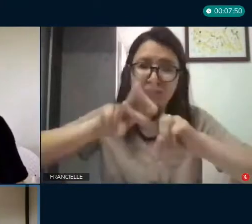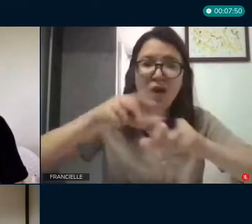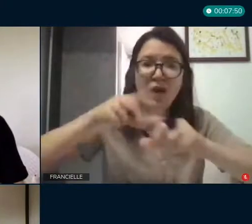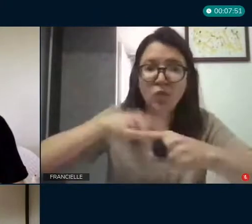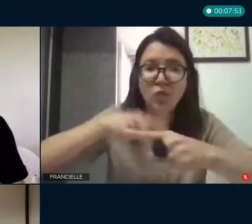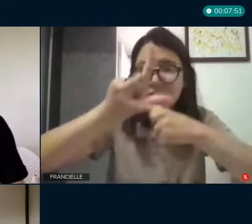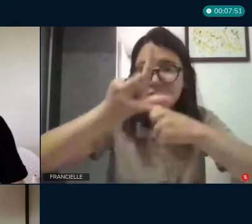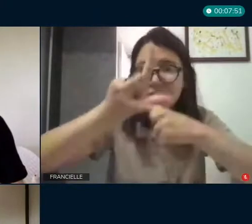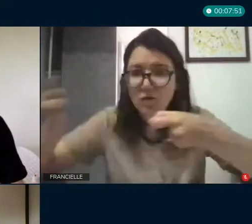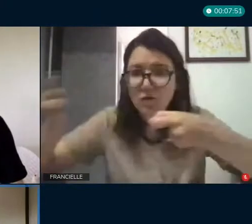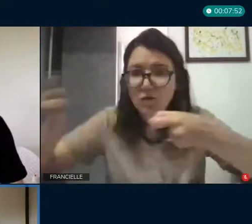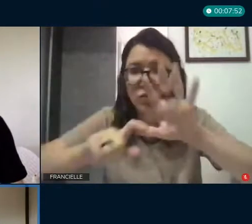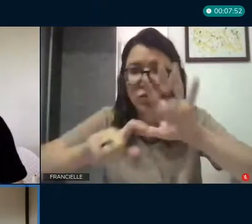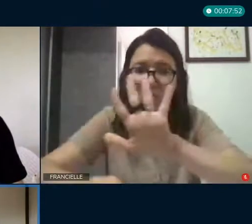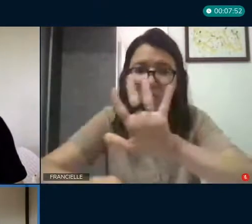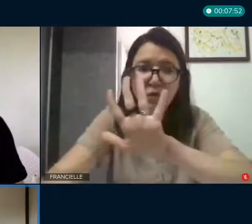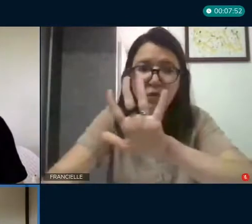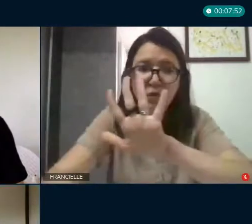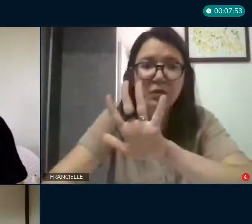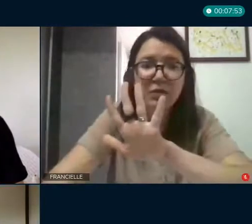Travou aqui para ela.